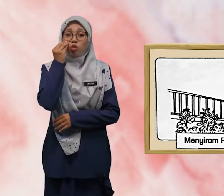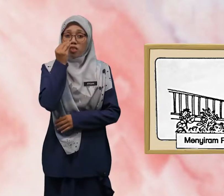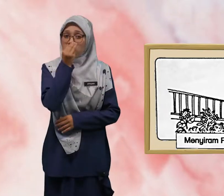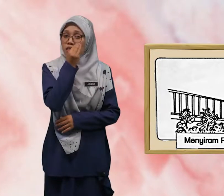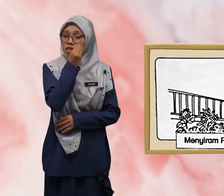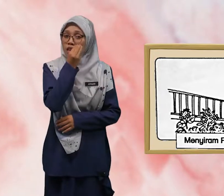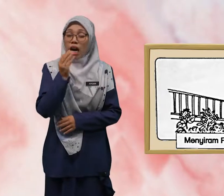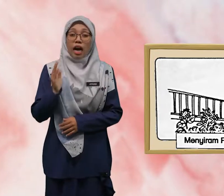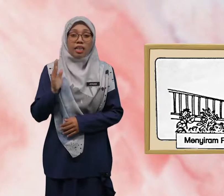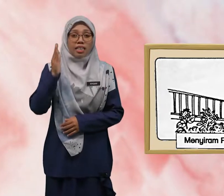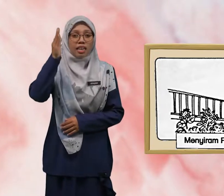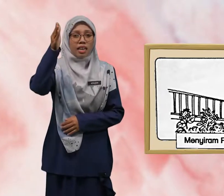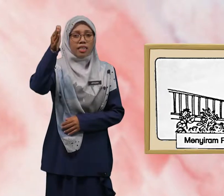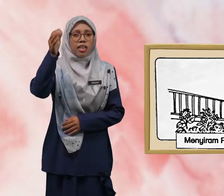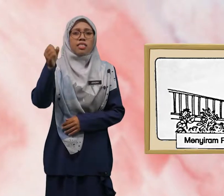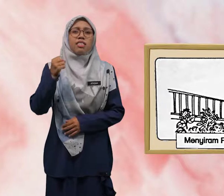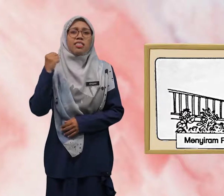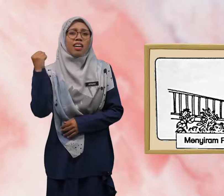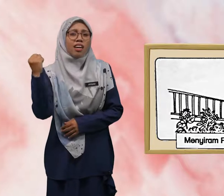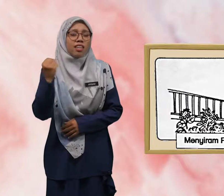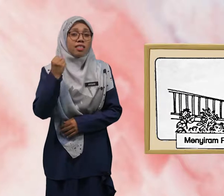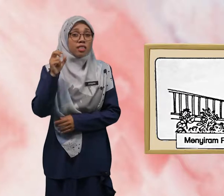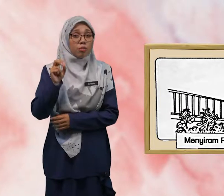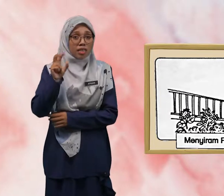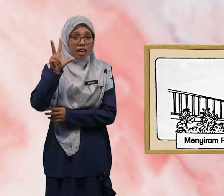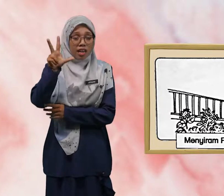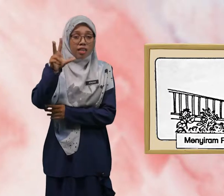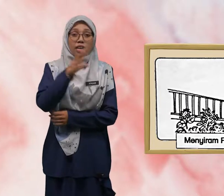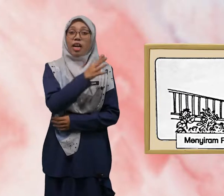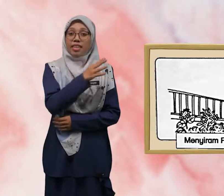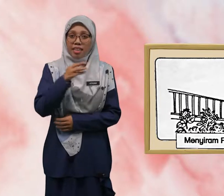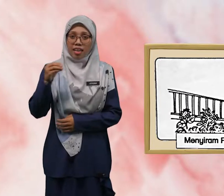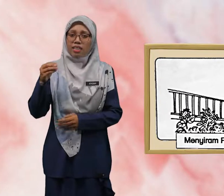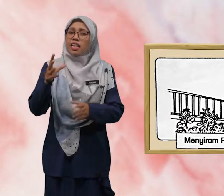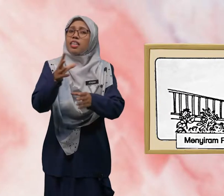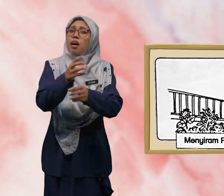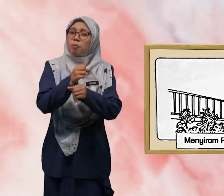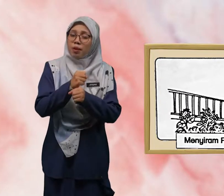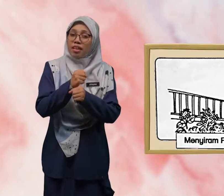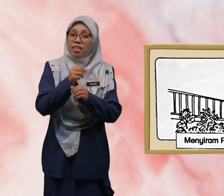bunga akan setia semekar dan dapay